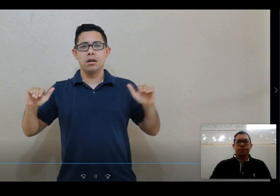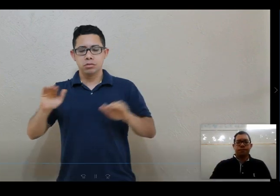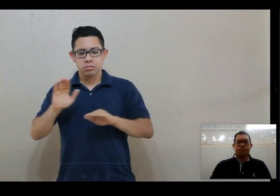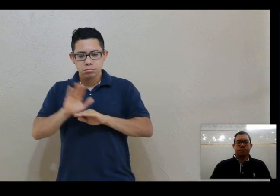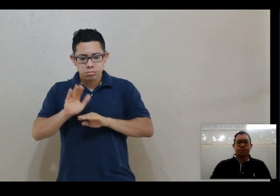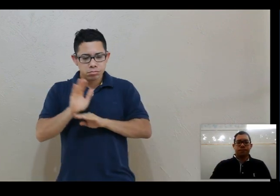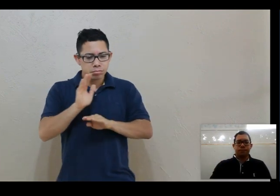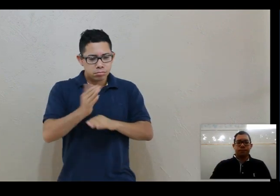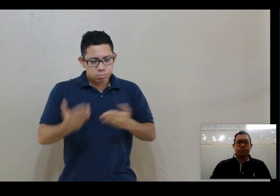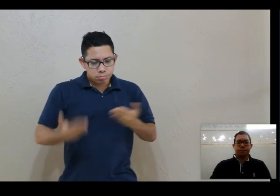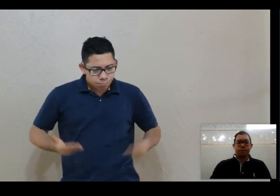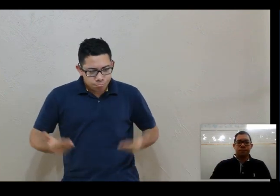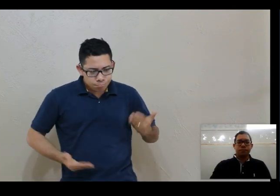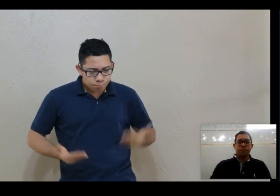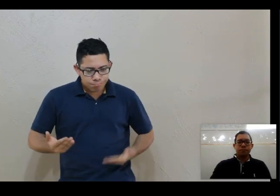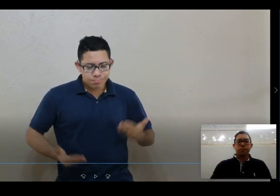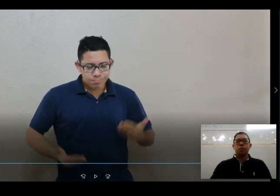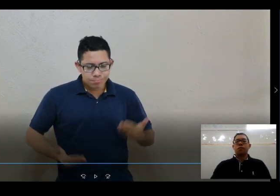os anjos